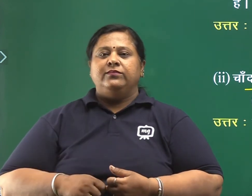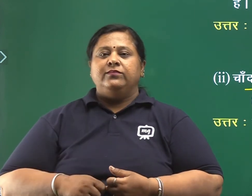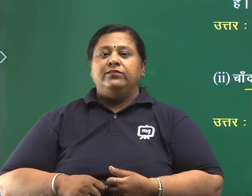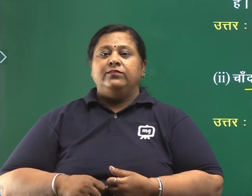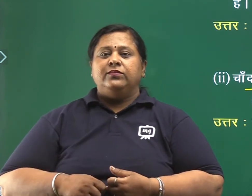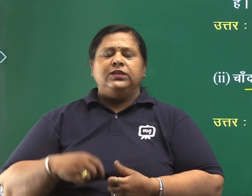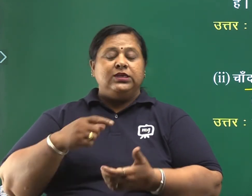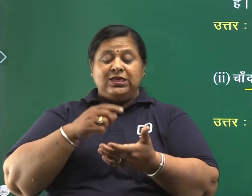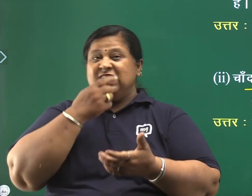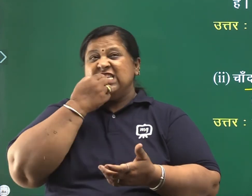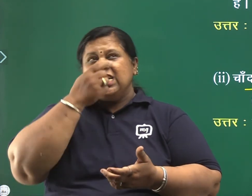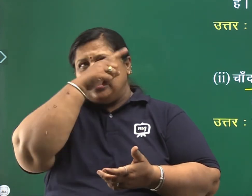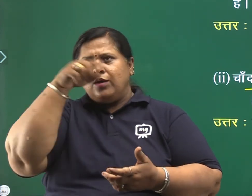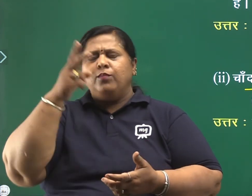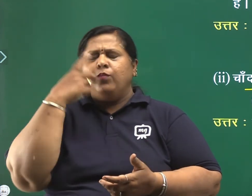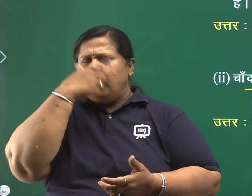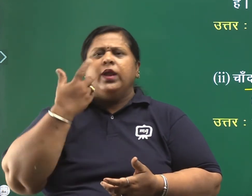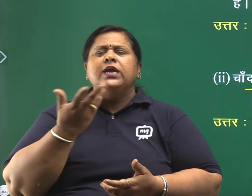चांद का मुंह कैसा था बच्चों?